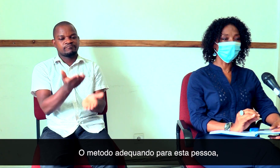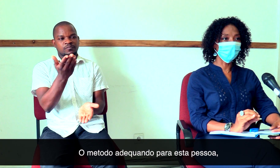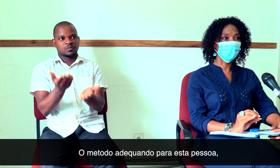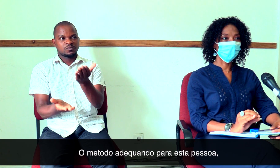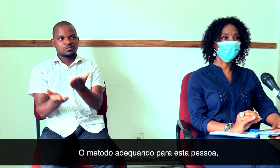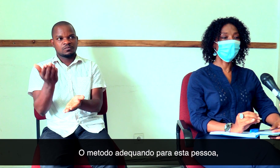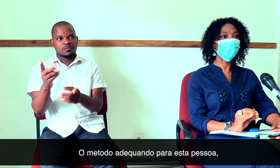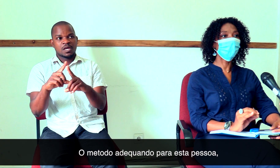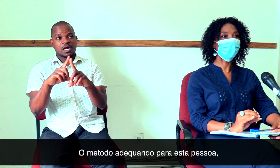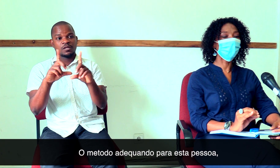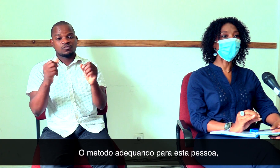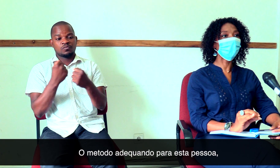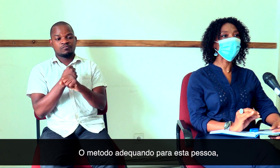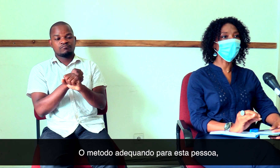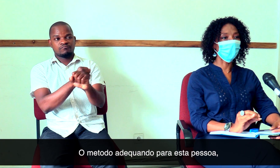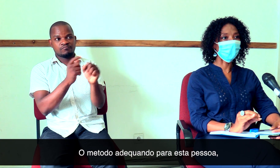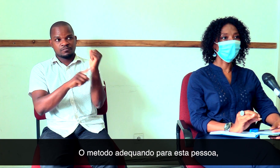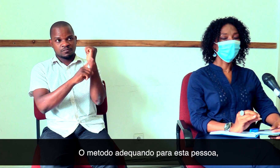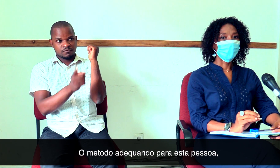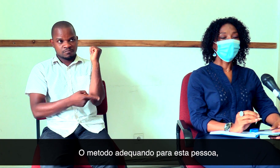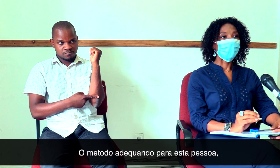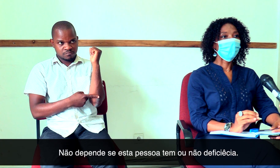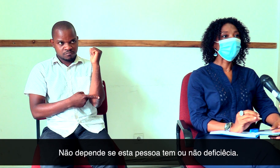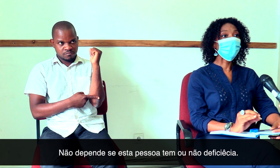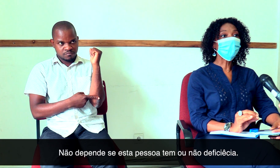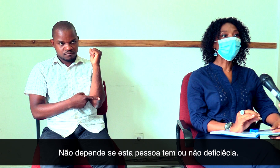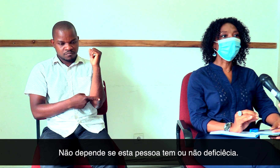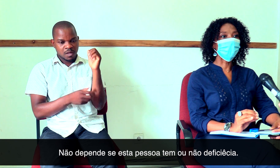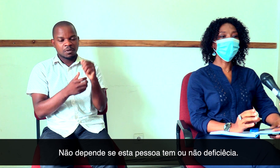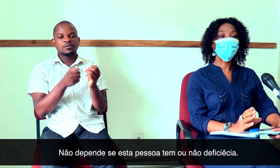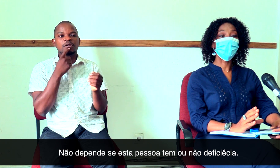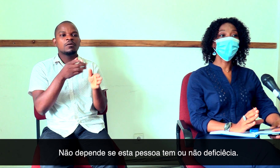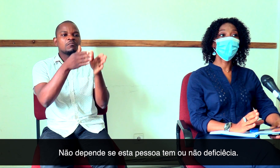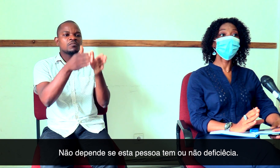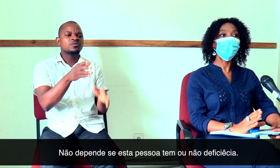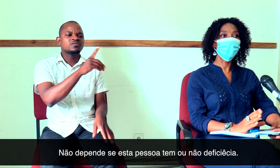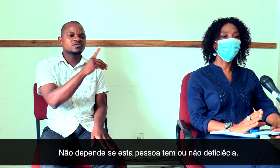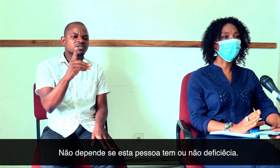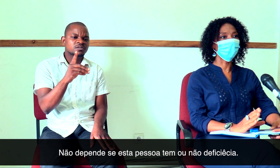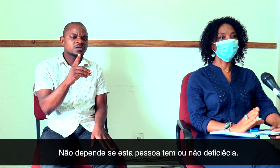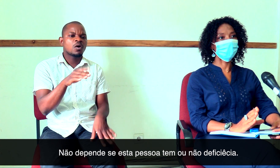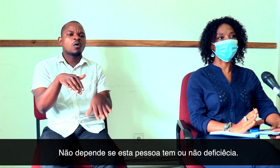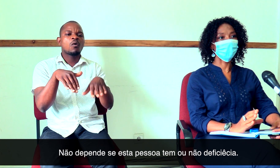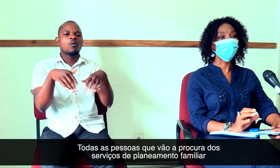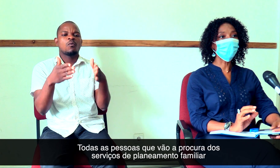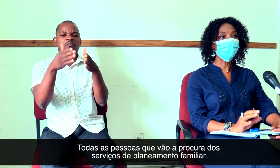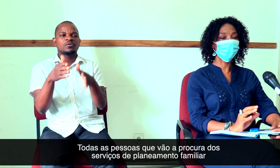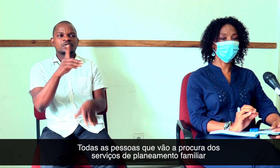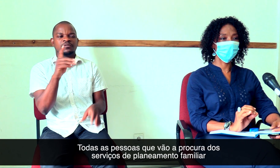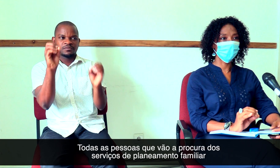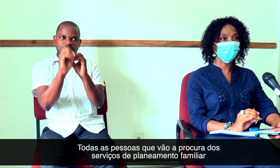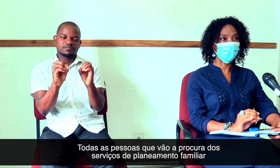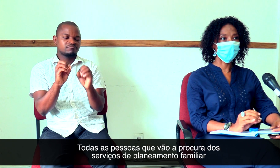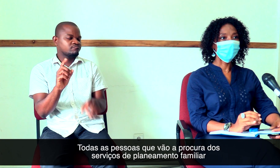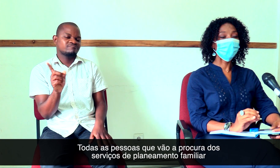É tudo adequado para a pessoa. Não depende se esta pessoa tem ou não deficiência. Todas